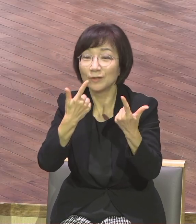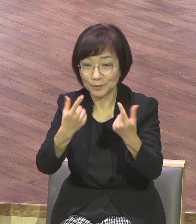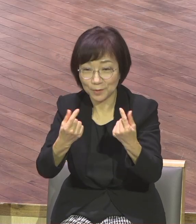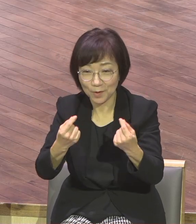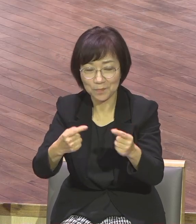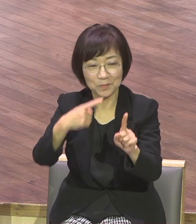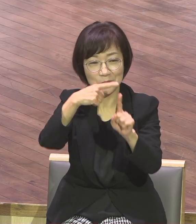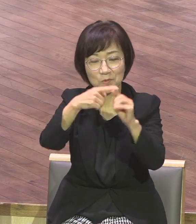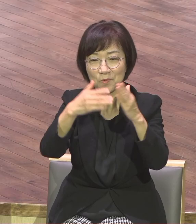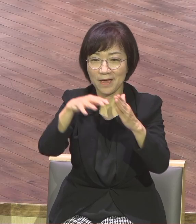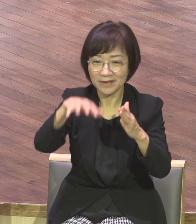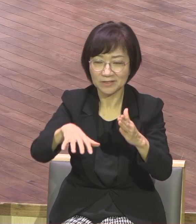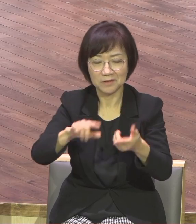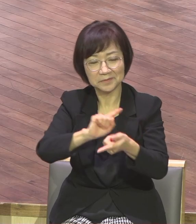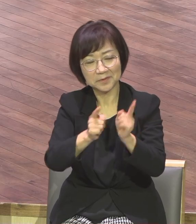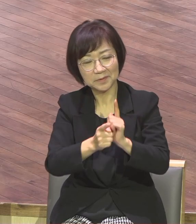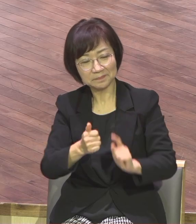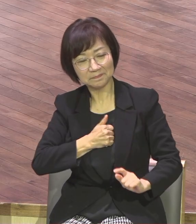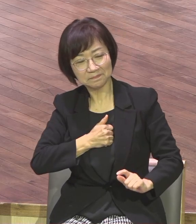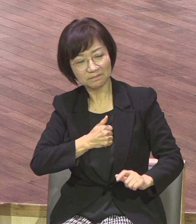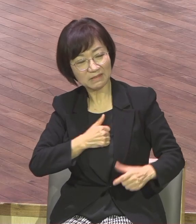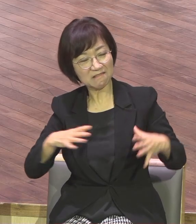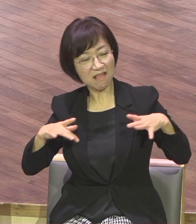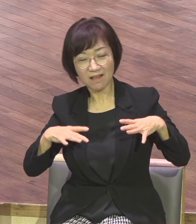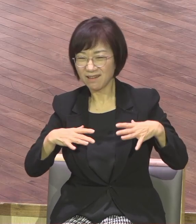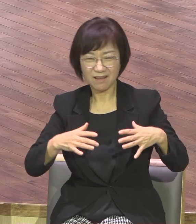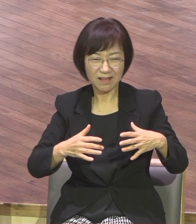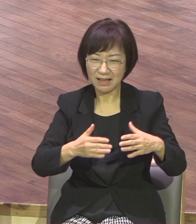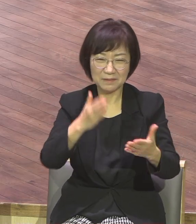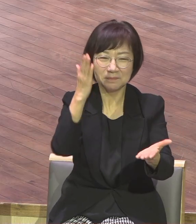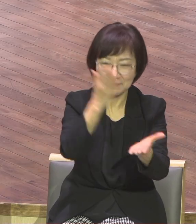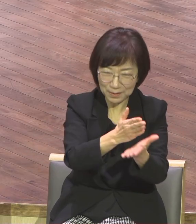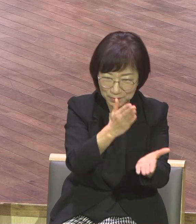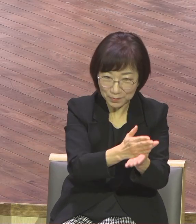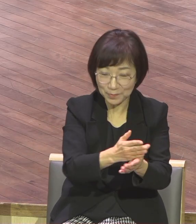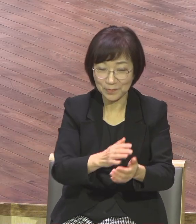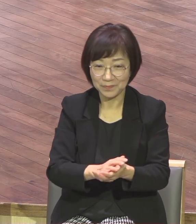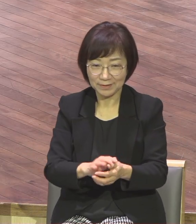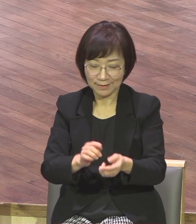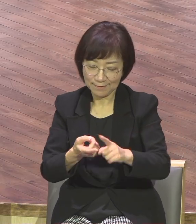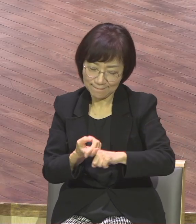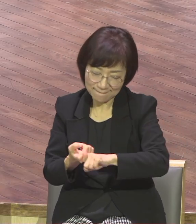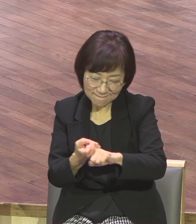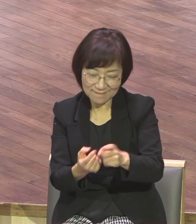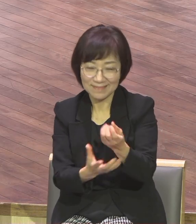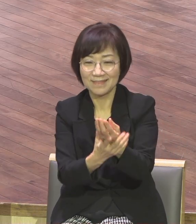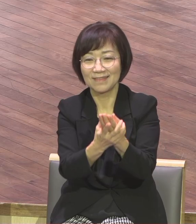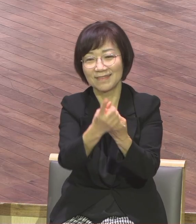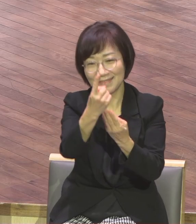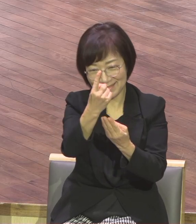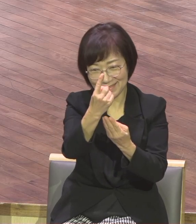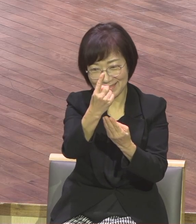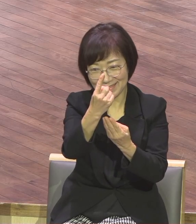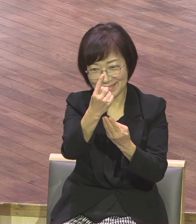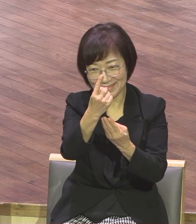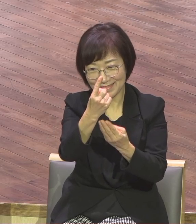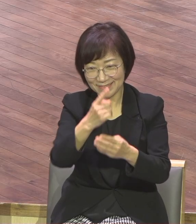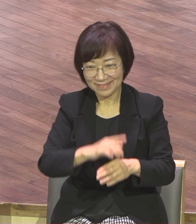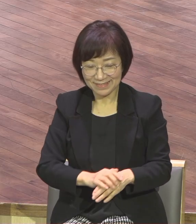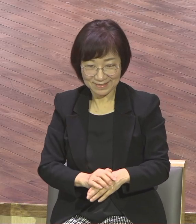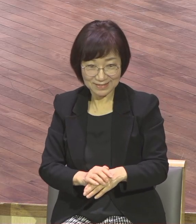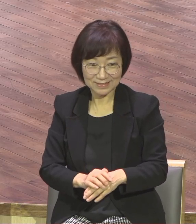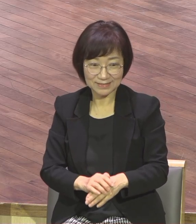내 잘났다 아니에요. 자, 원리스. 원리스. 원리스를 깨면 안 돼요. 원리스 깨는 사람이 누구냐?